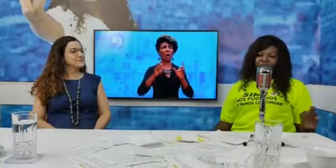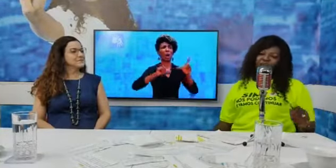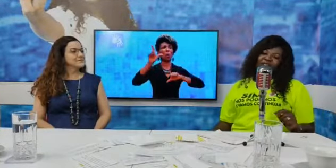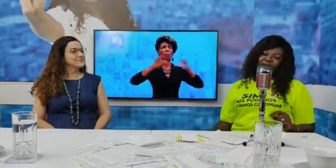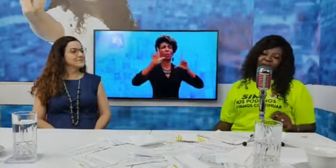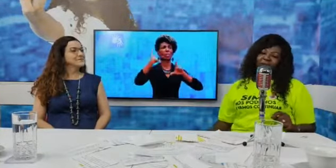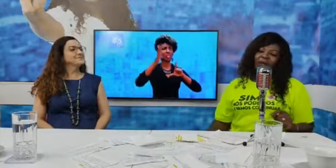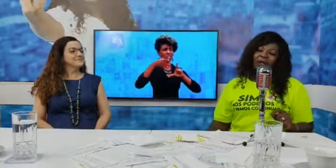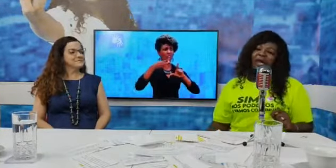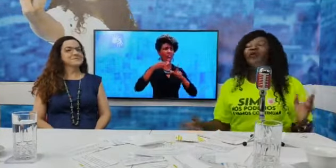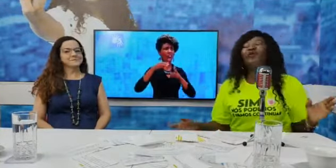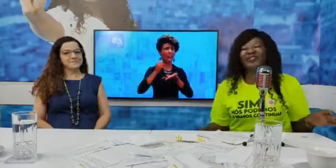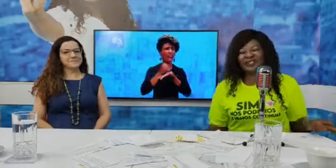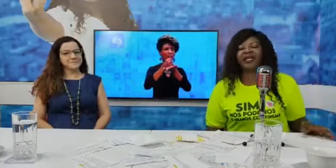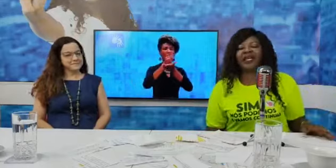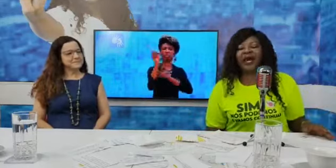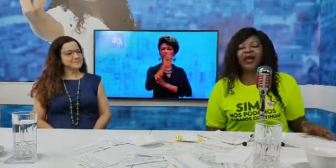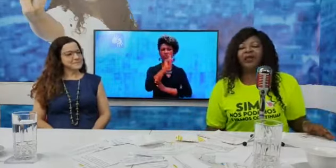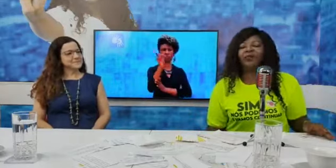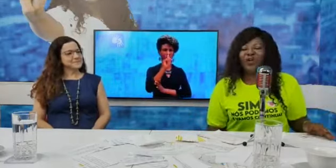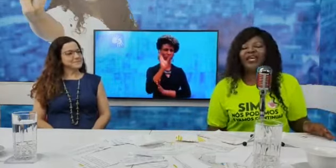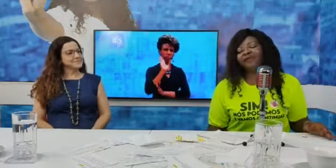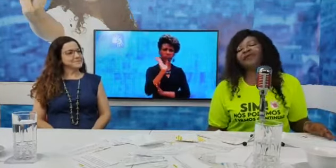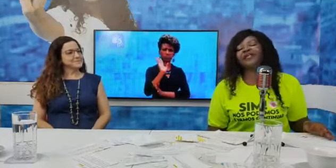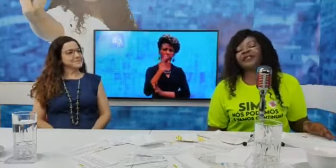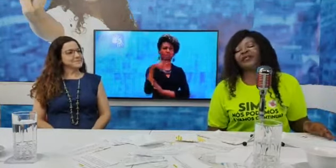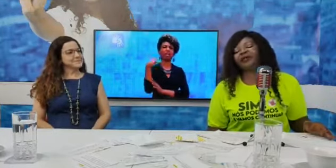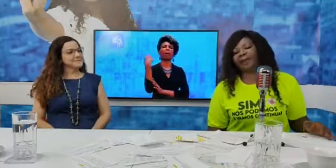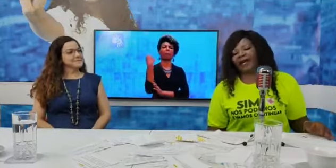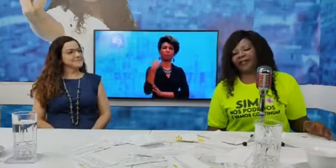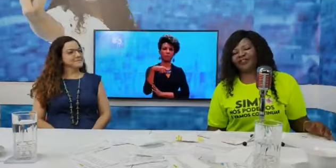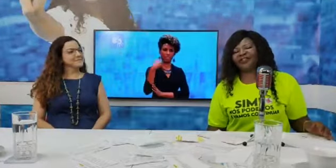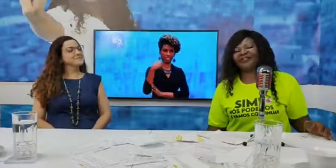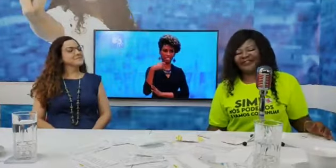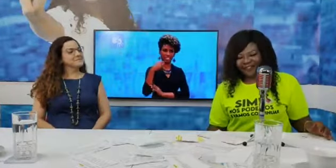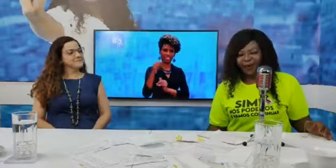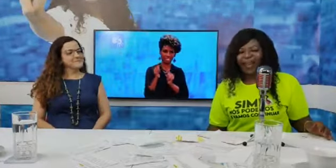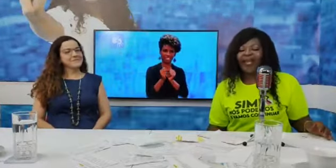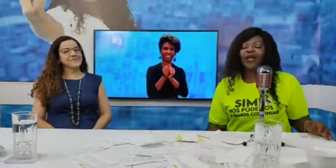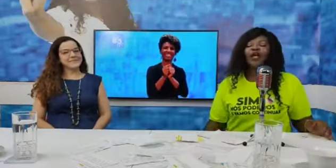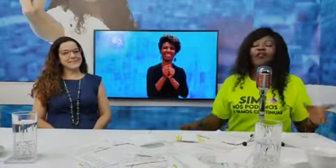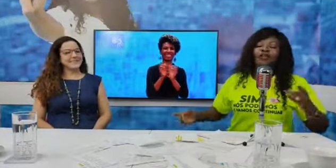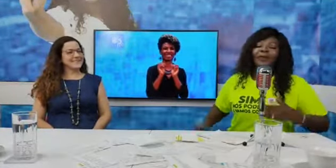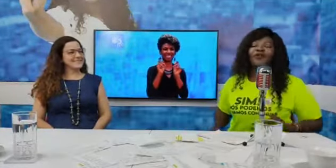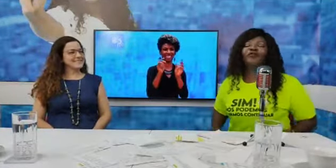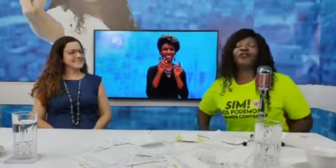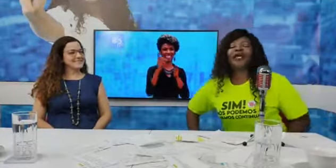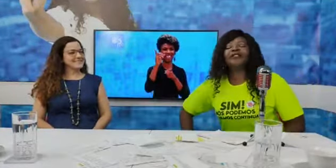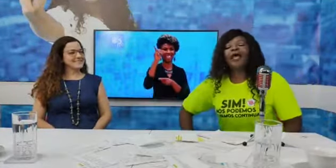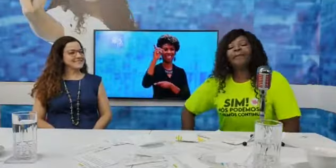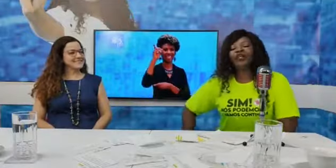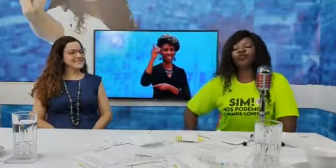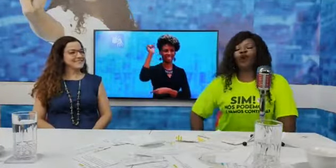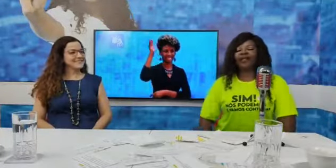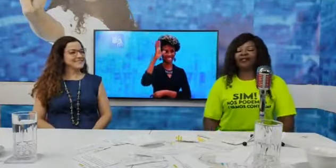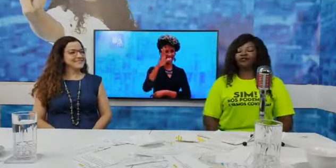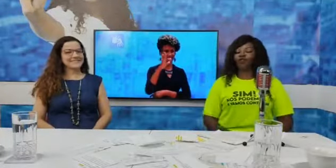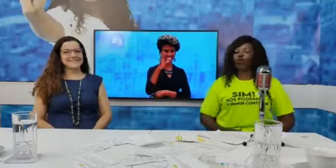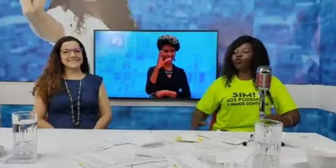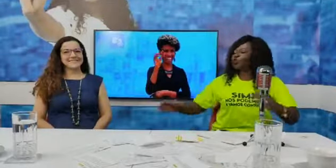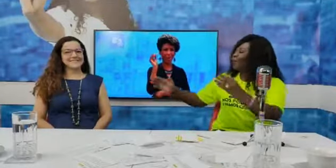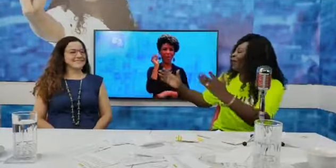minha contribuição? É ruim. Seria muita ineficiência da minha parte. Ok? Deus abençoe vocês. Beijo no